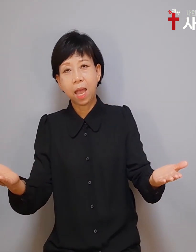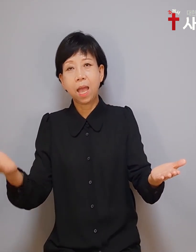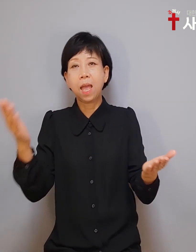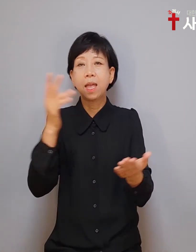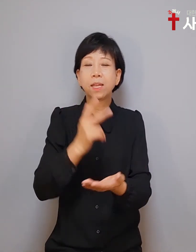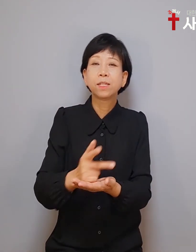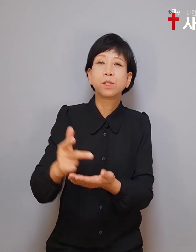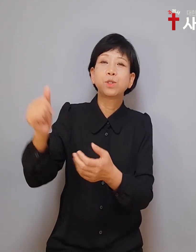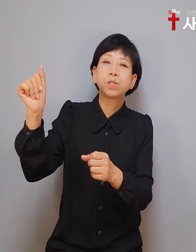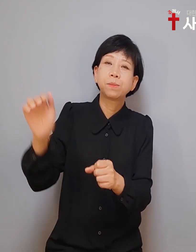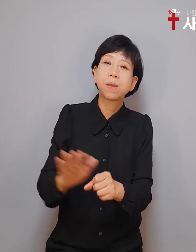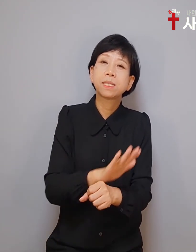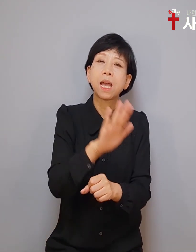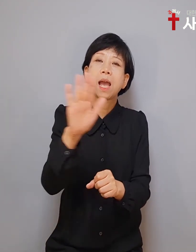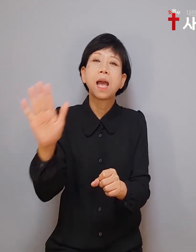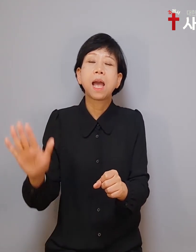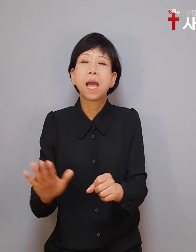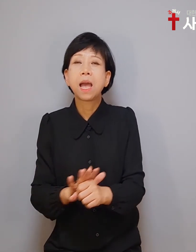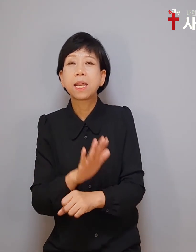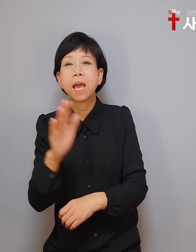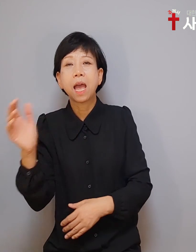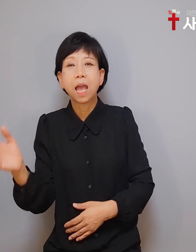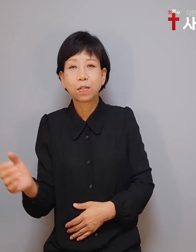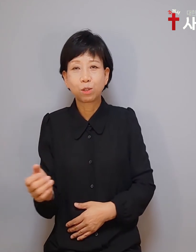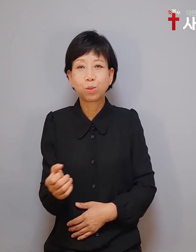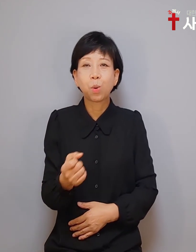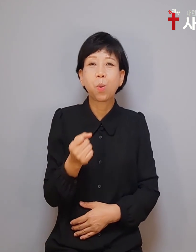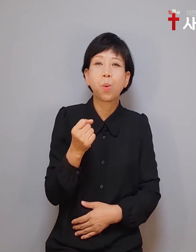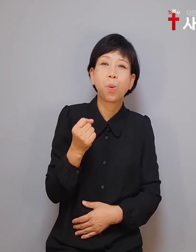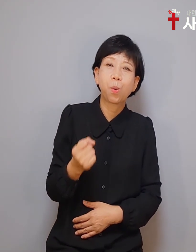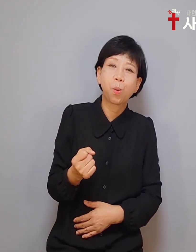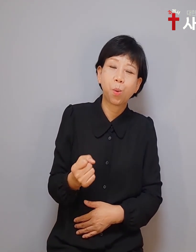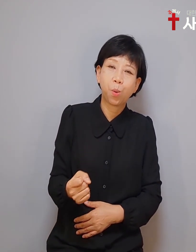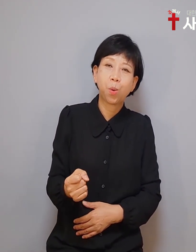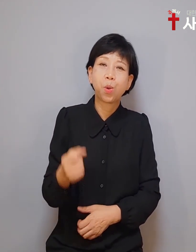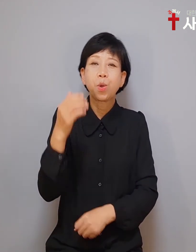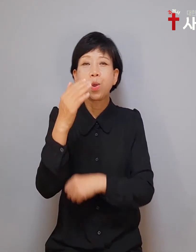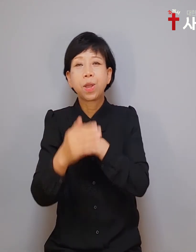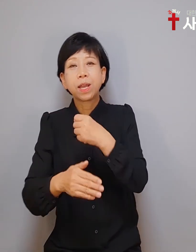축복합니다. 주님의 사랑. God bless you 한 번 더 할까요?